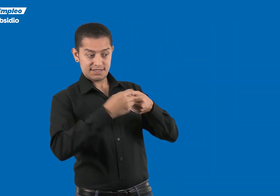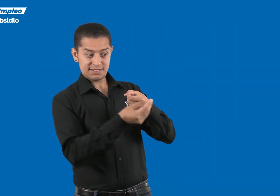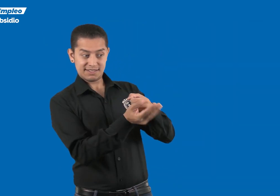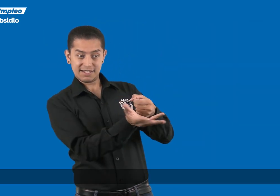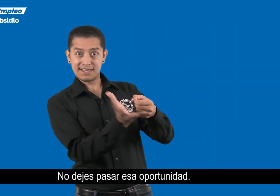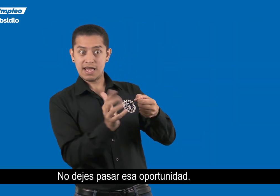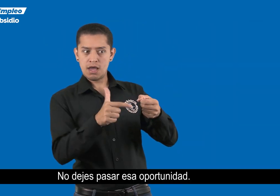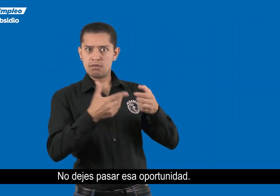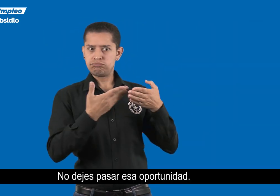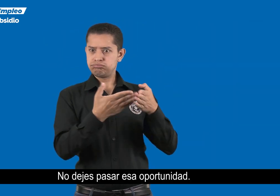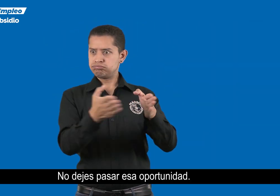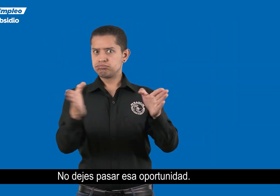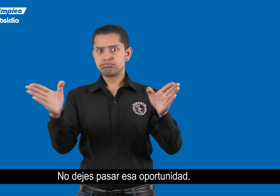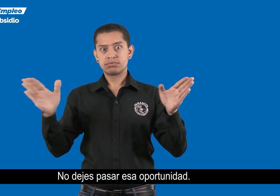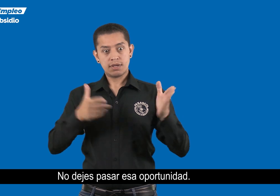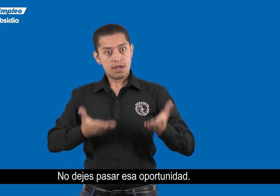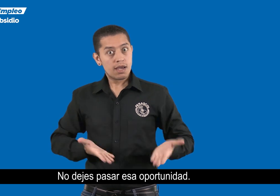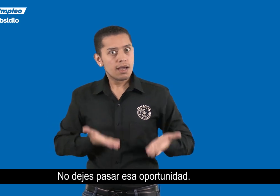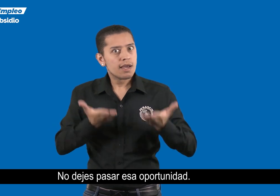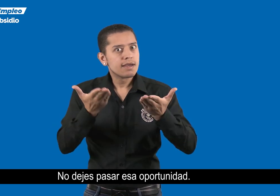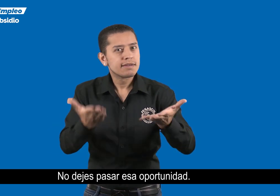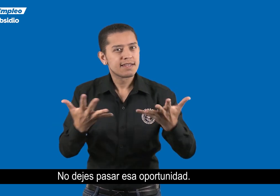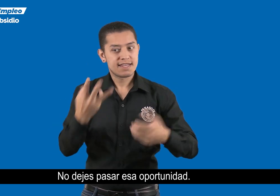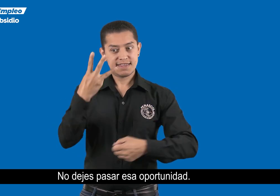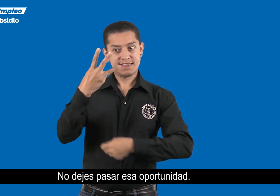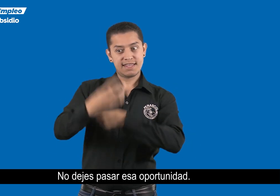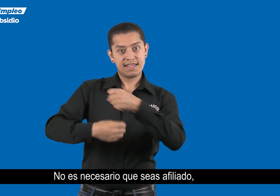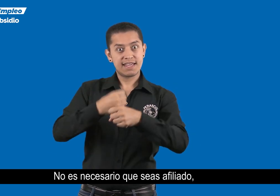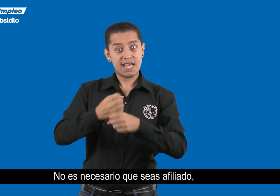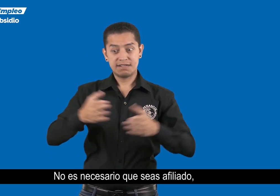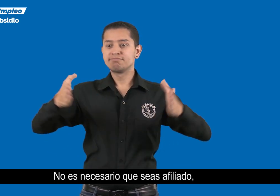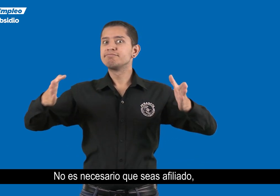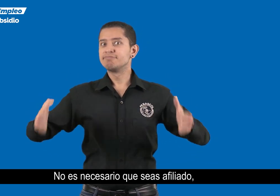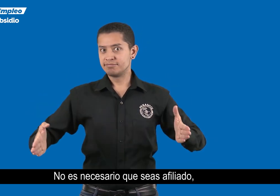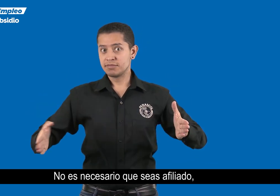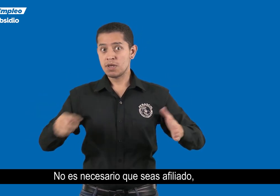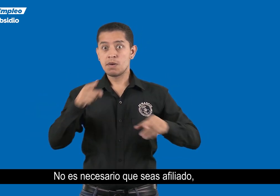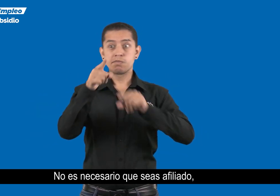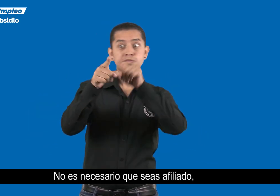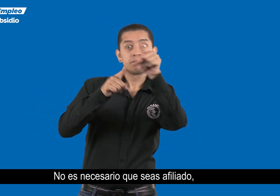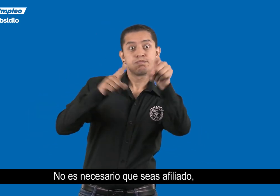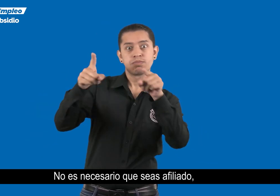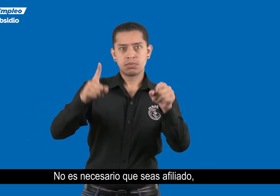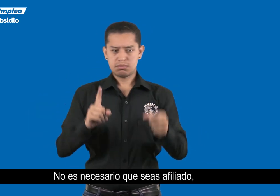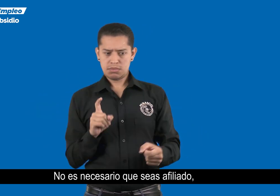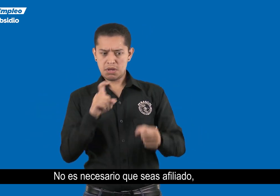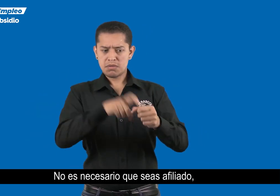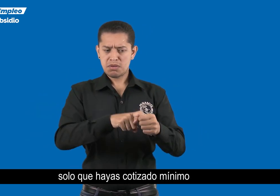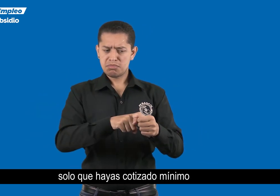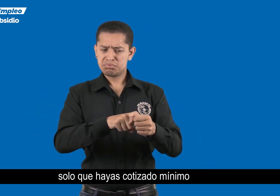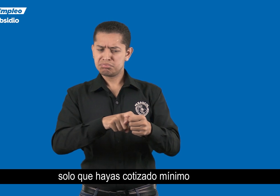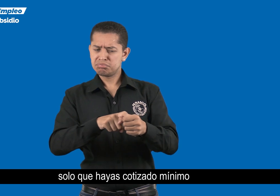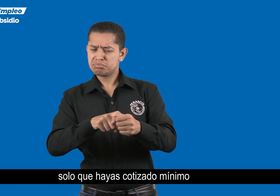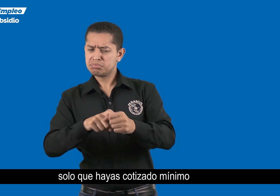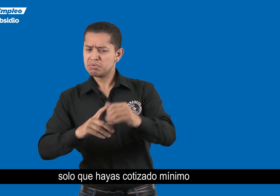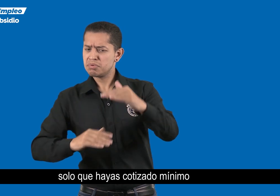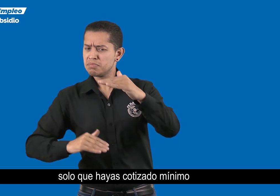No dejes pasar esta oportunidad. No es necesario que estés afiliado. Solo que hayas cotizado